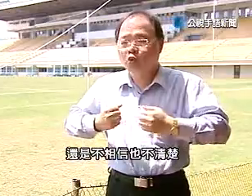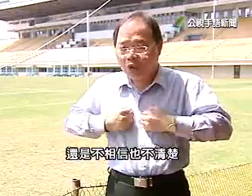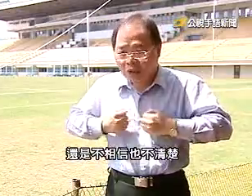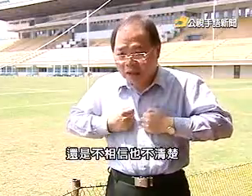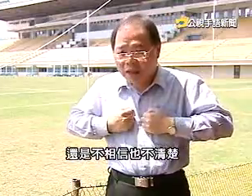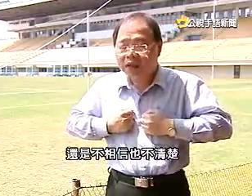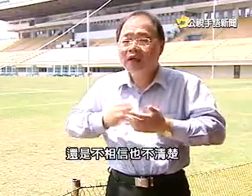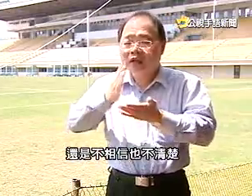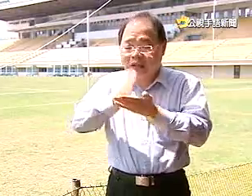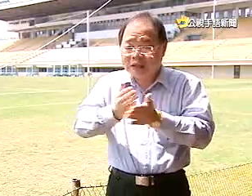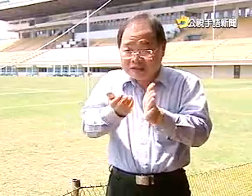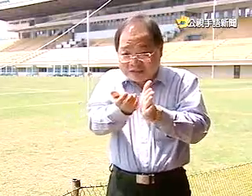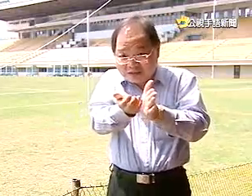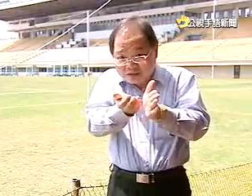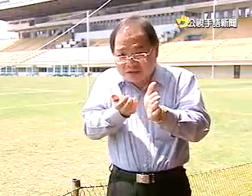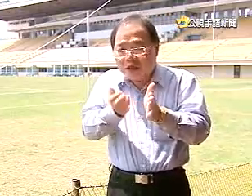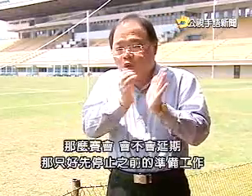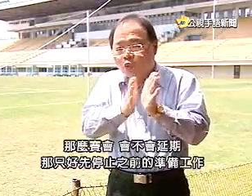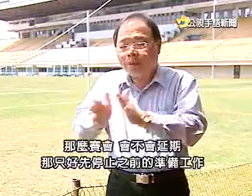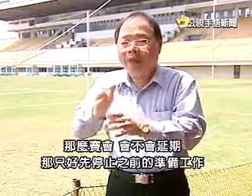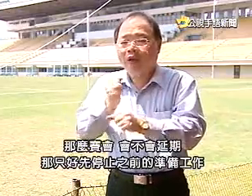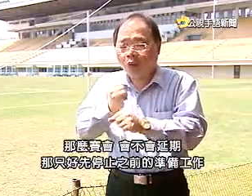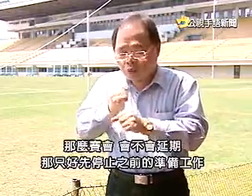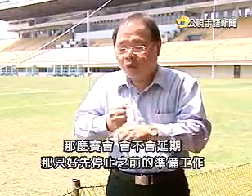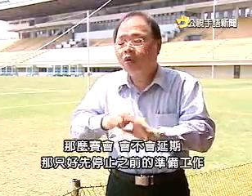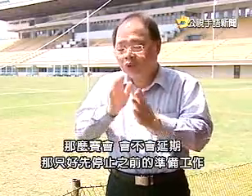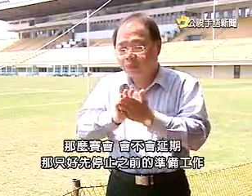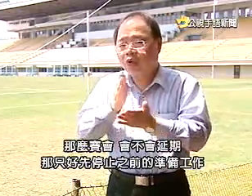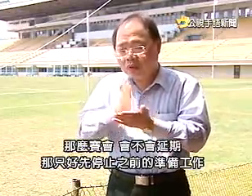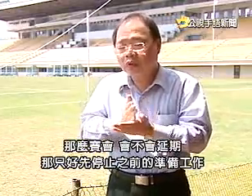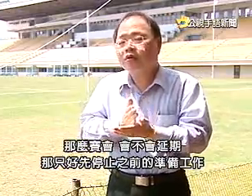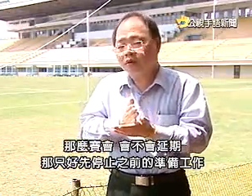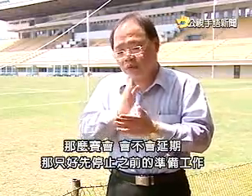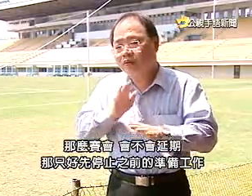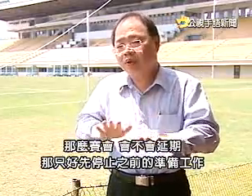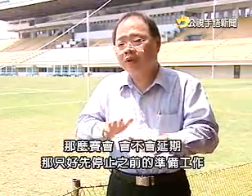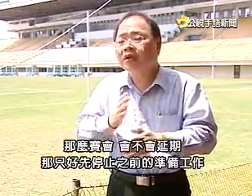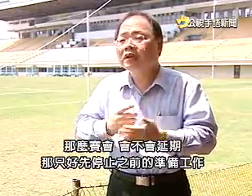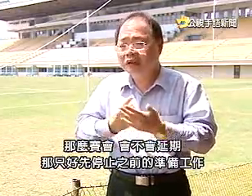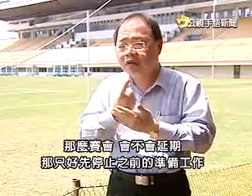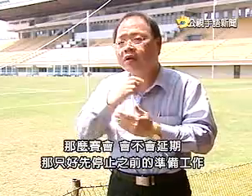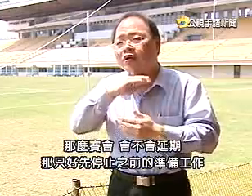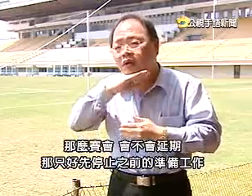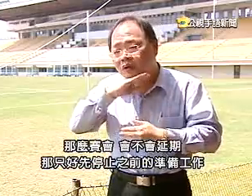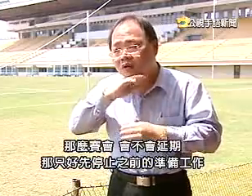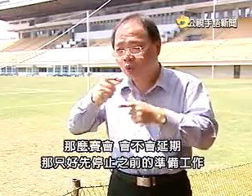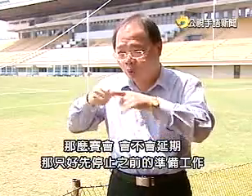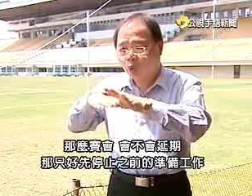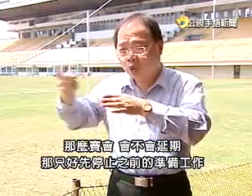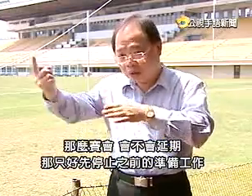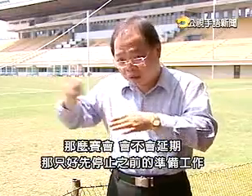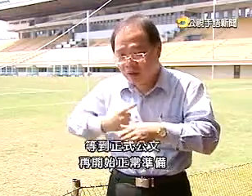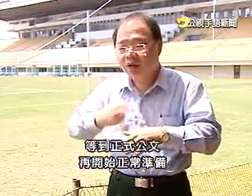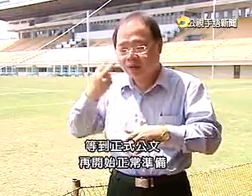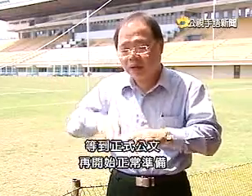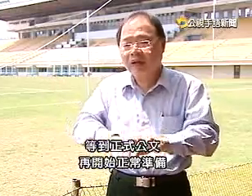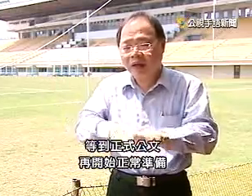不清楚。那么赛会会不会延期，那只好先停止之前的准备工作，等到正式公